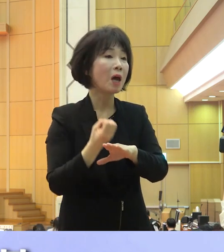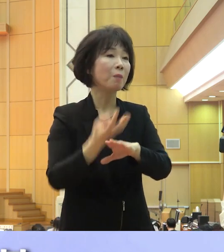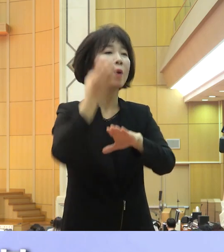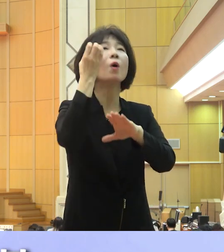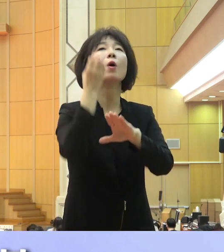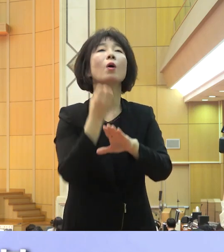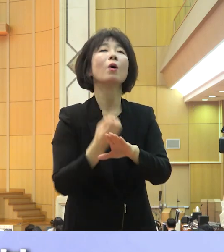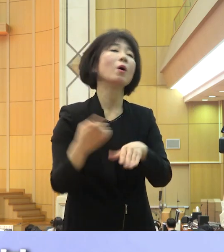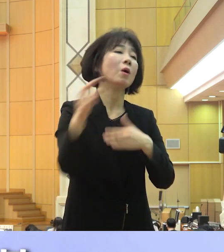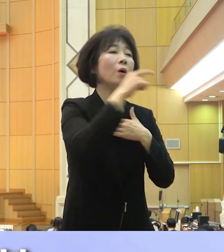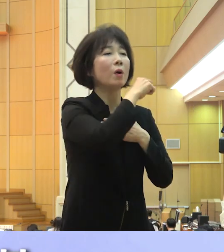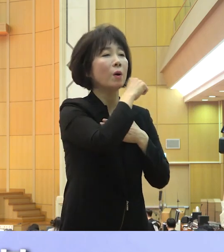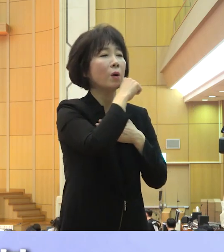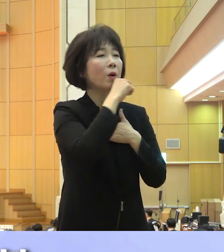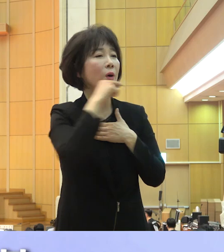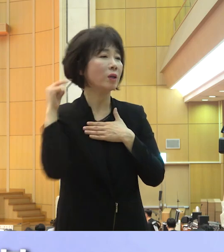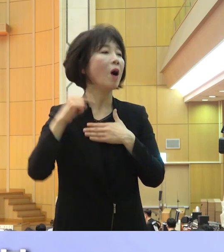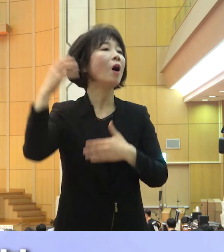주님의